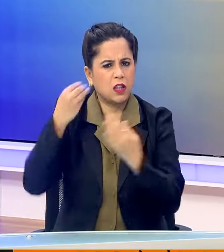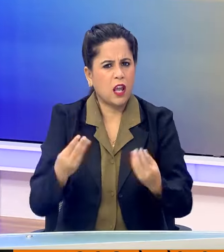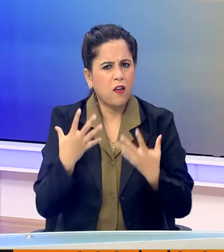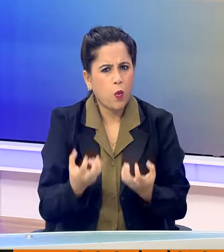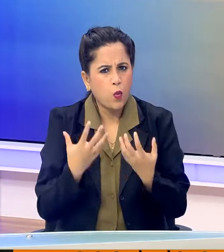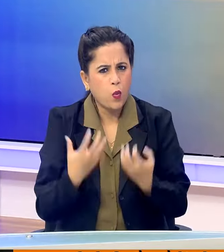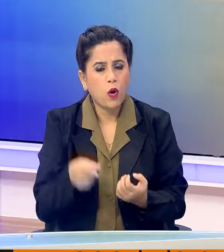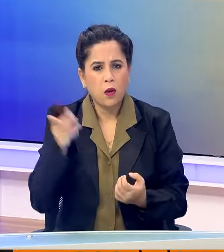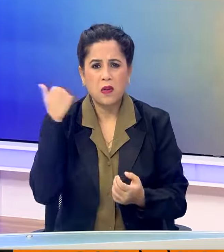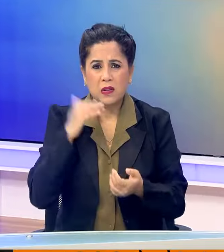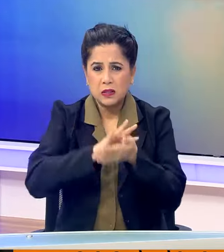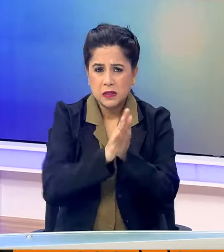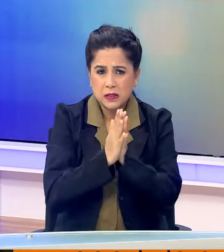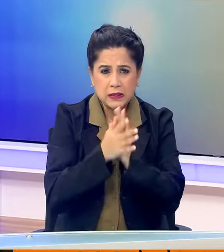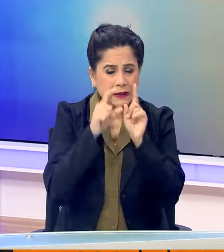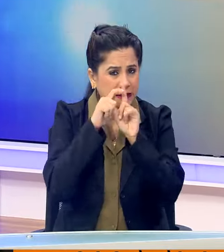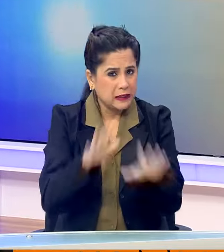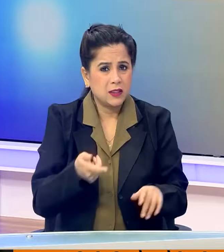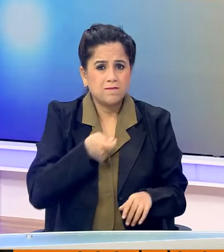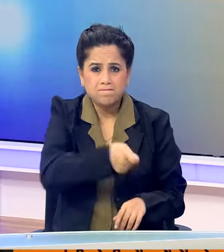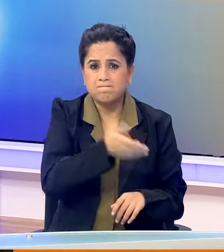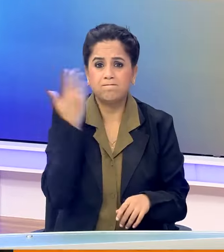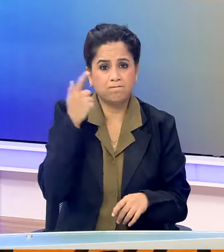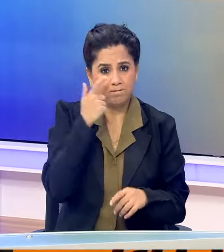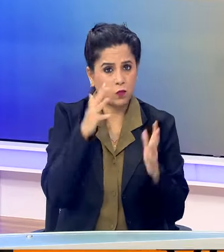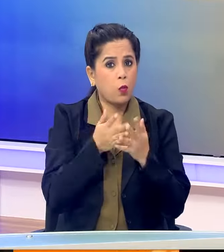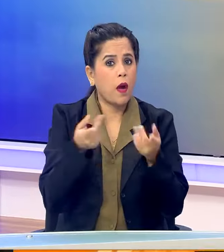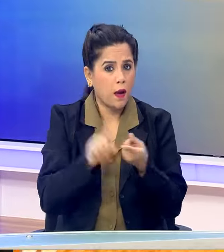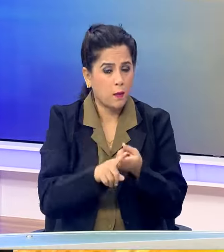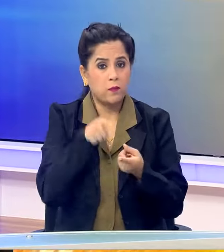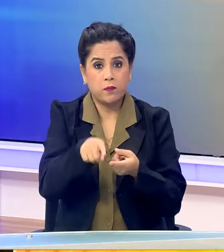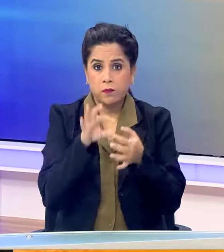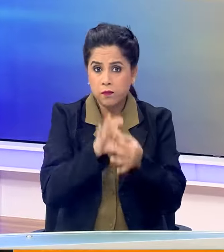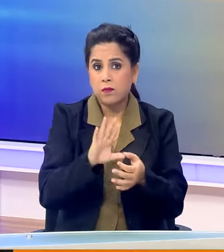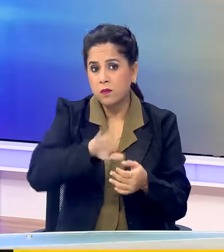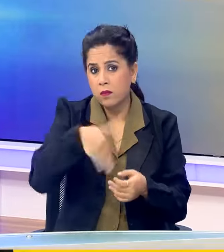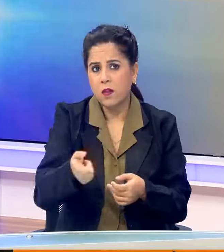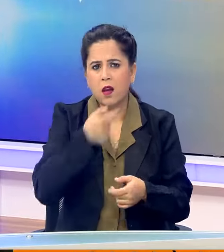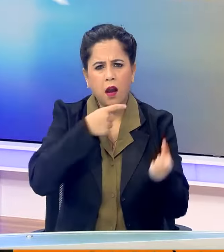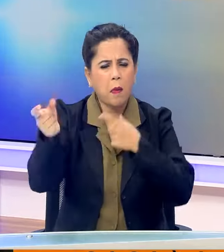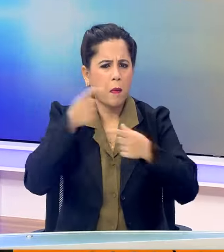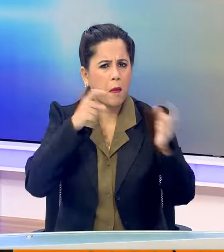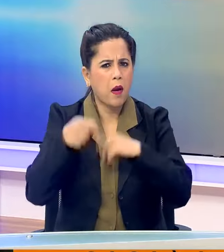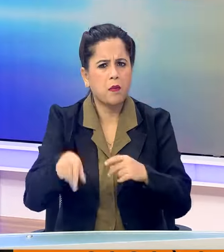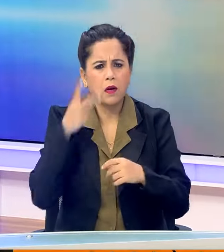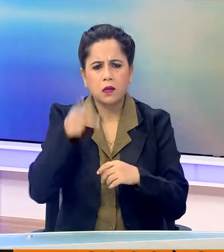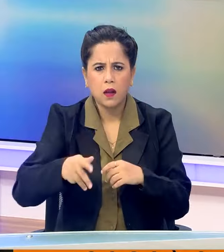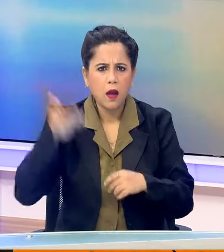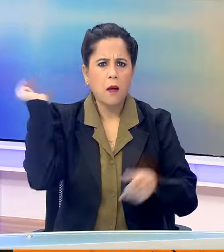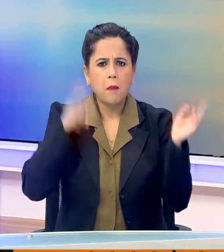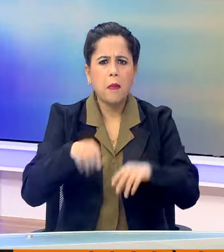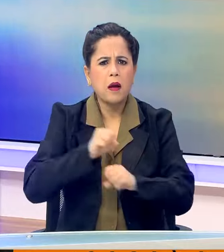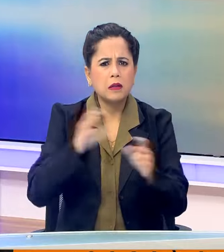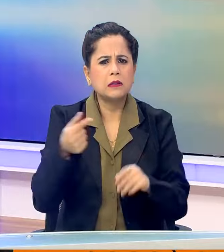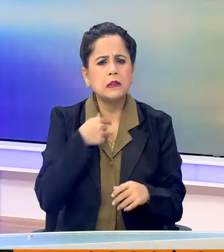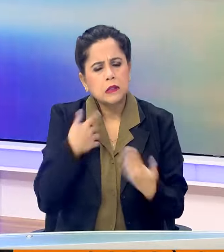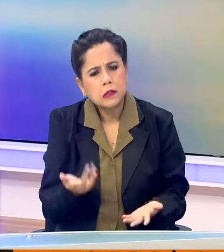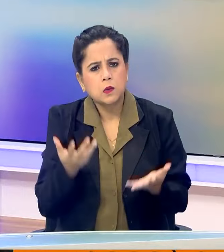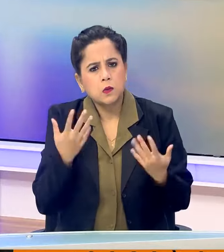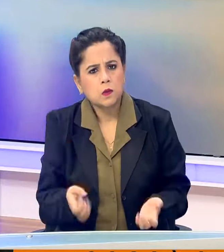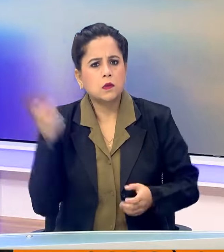जघन्य बलात्कार और हत्या की शिकार बनी थी इस घटना के बाद शिकायतें सामने आई कि तोड़फोड़ जानबूझकर की